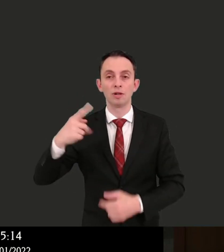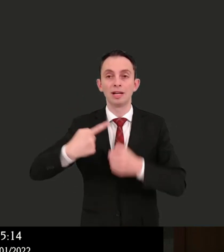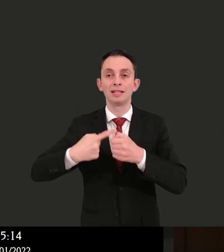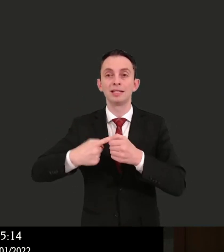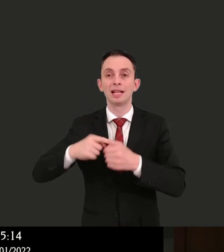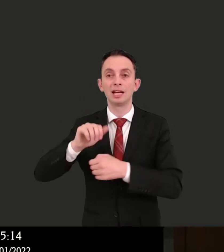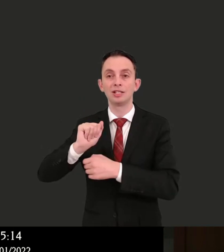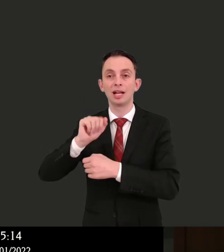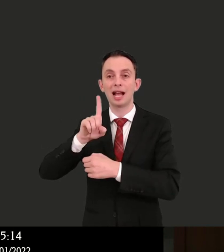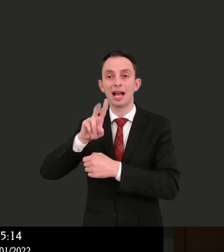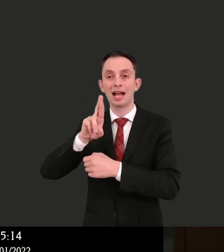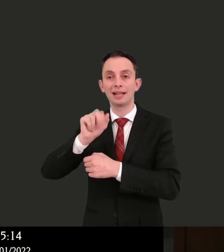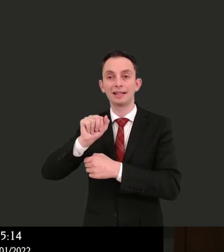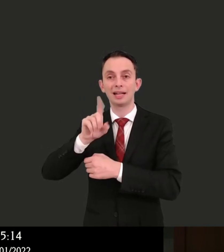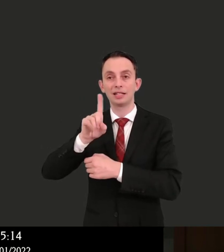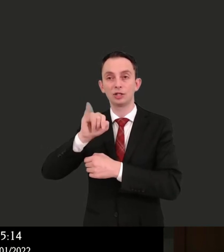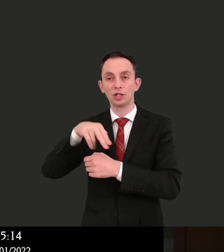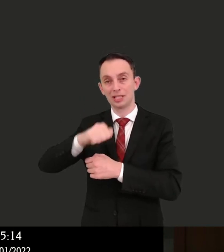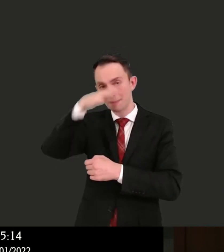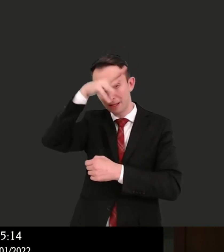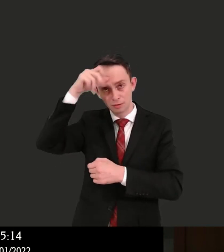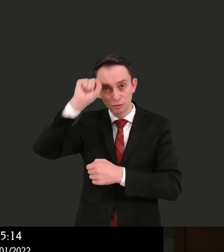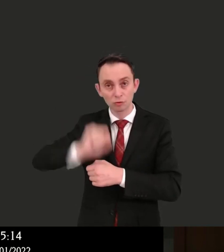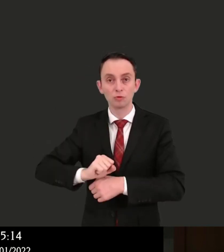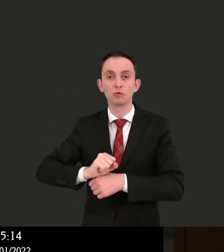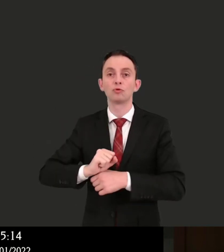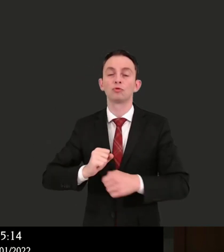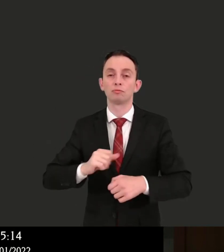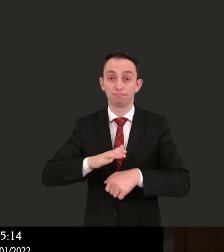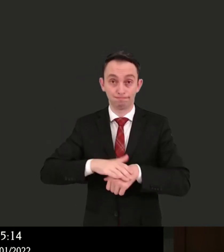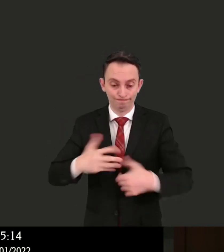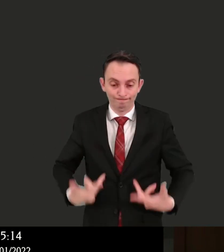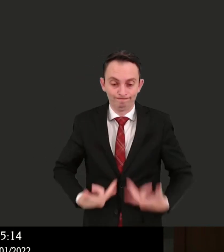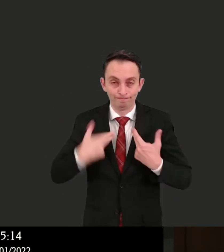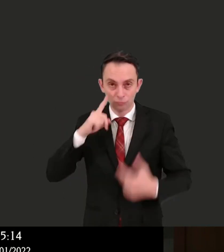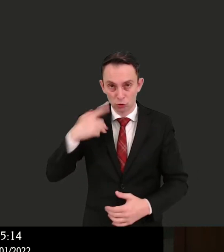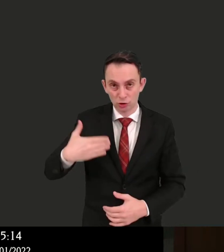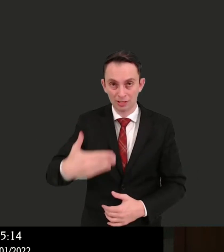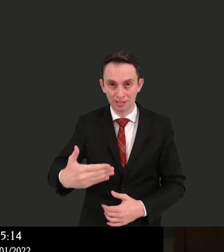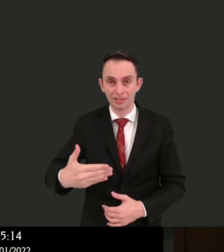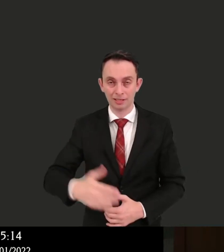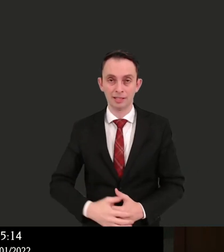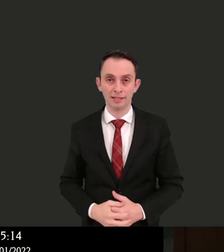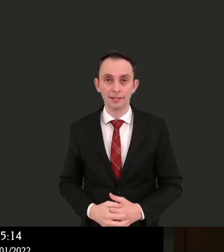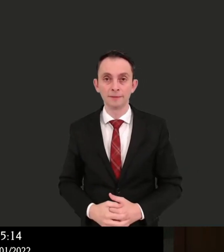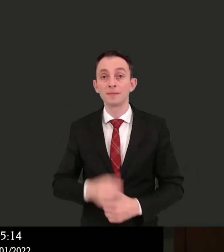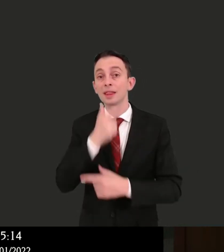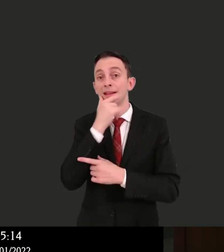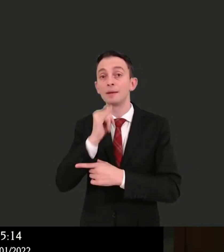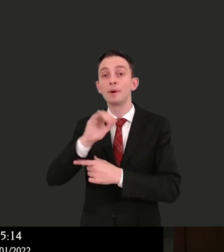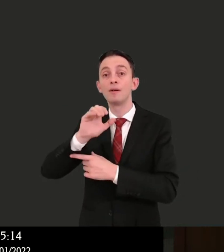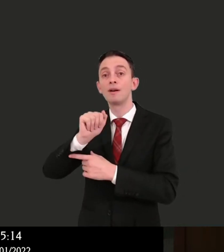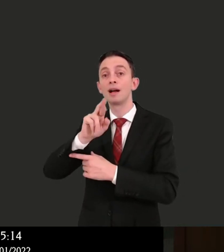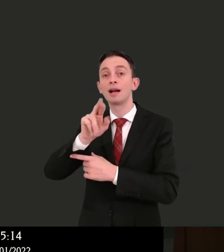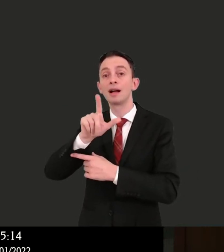Adradina, Mato Grosso do Sul, está em cirurgia e familiares rogam nossas orações. Irmão Carlos Henrique de